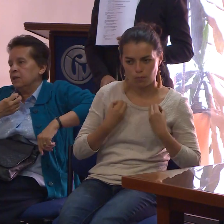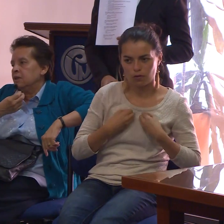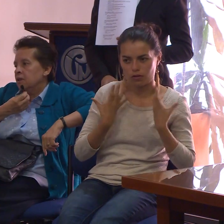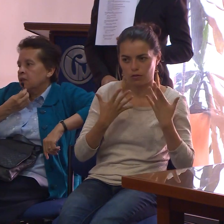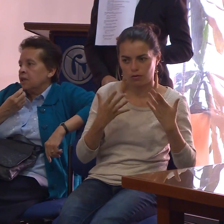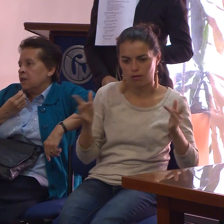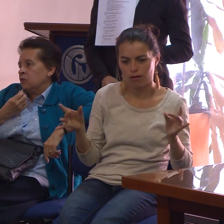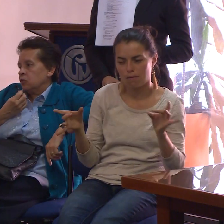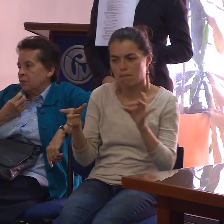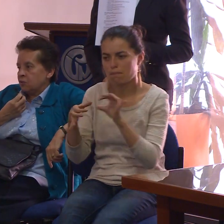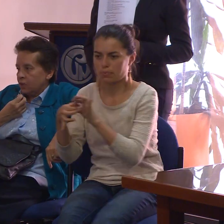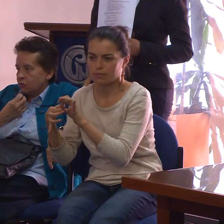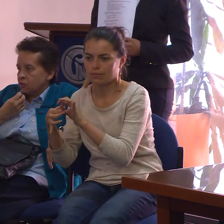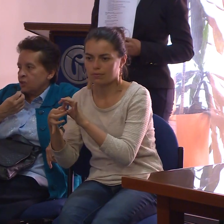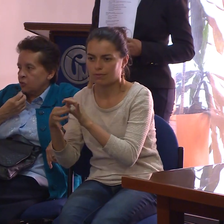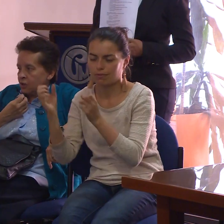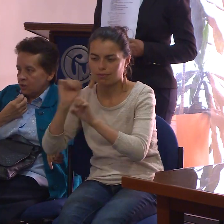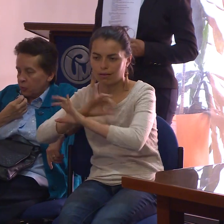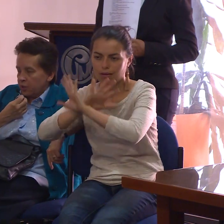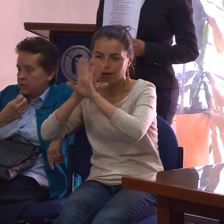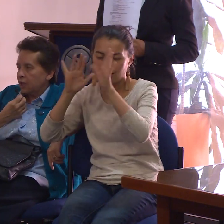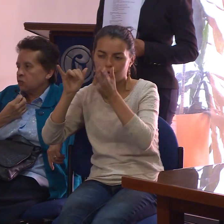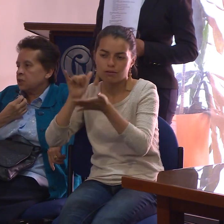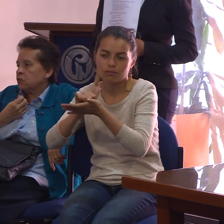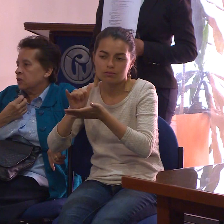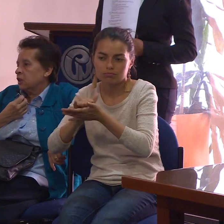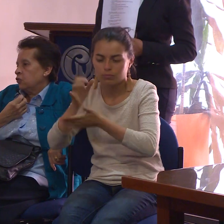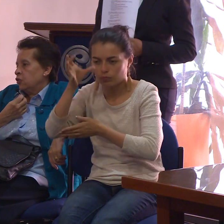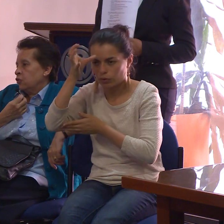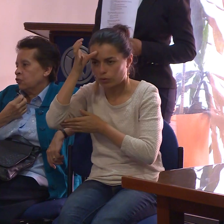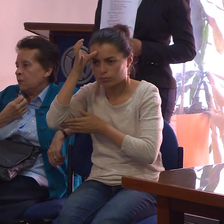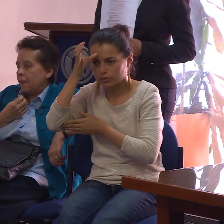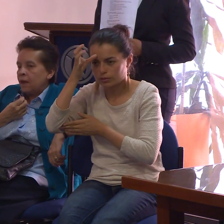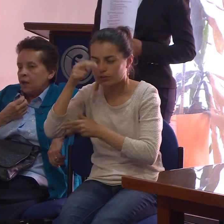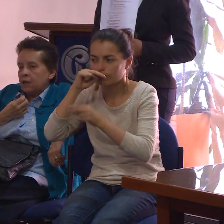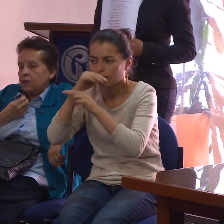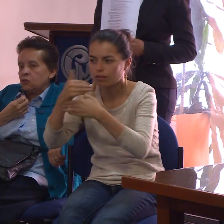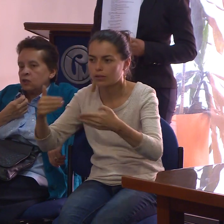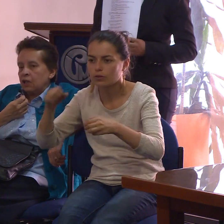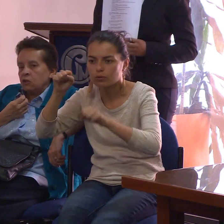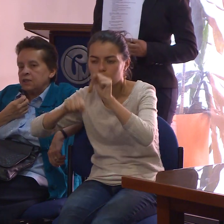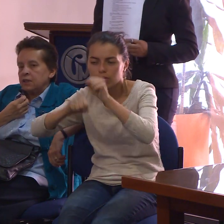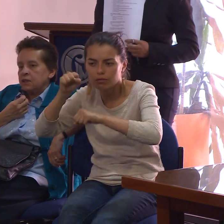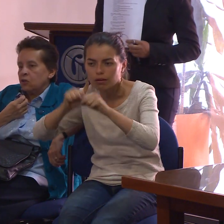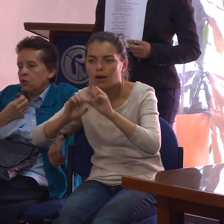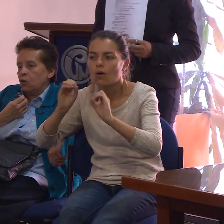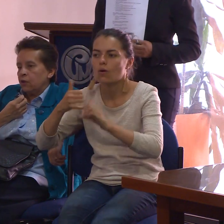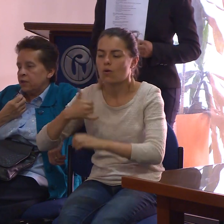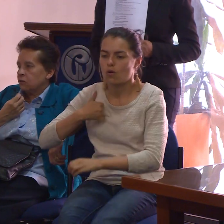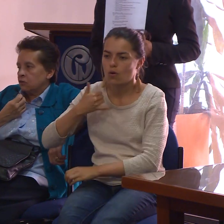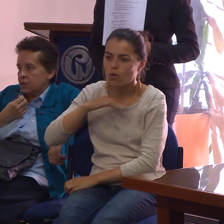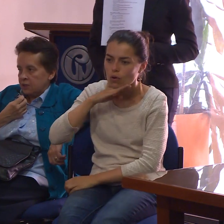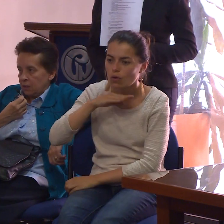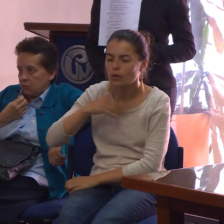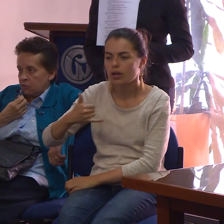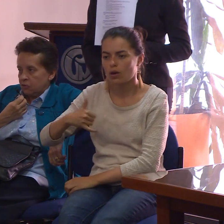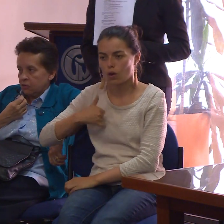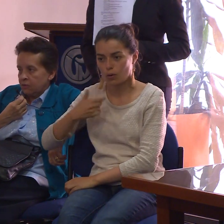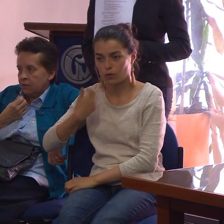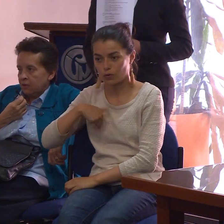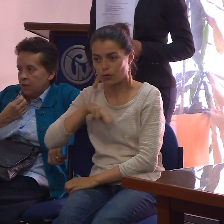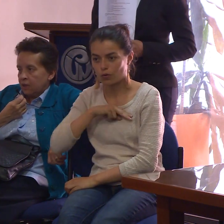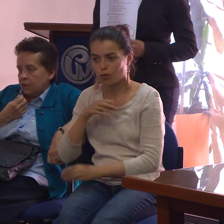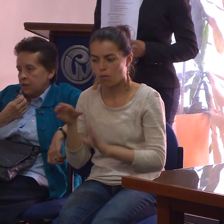vida, que en última son las concepciones, pueden ser las concepciones de los niños, de los adolescentes o de los jóvenes con los que